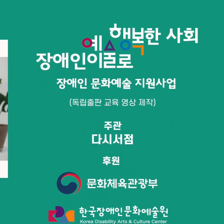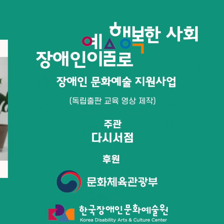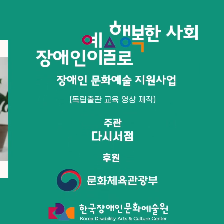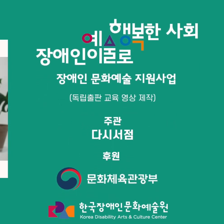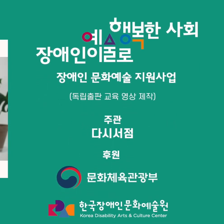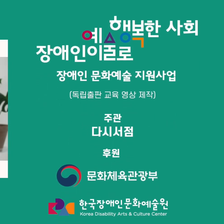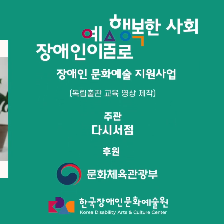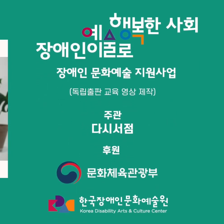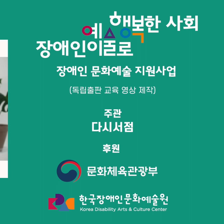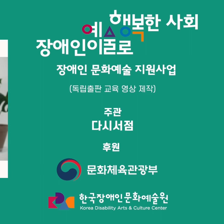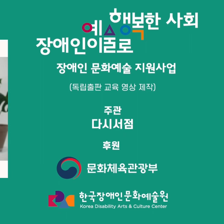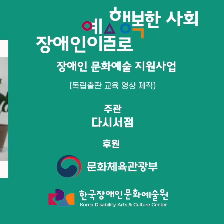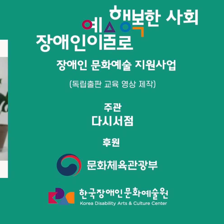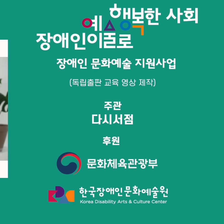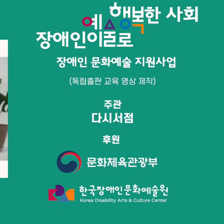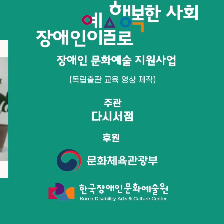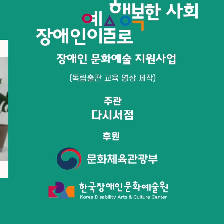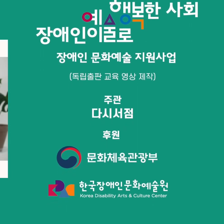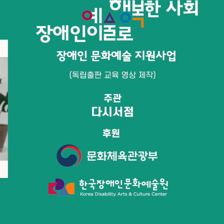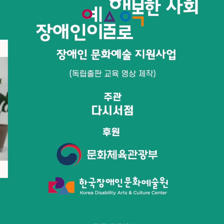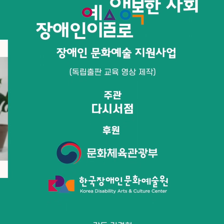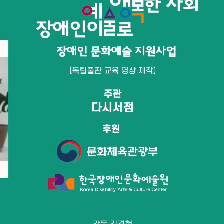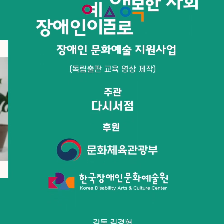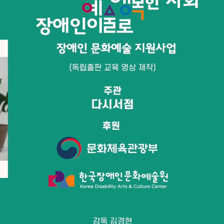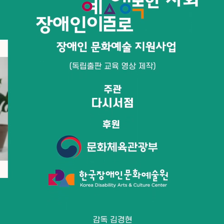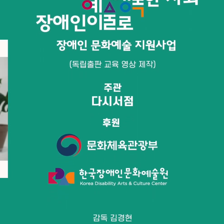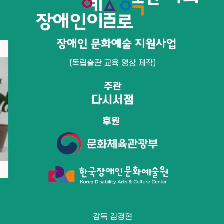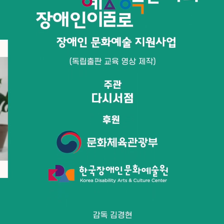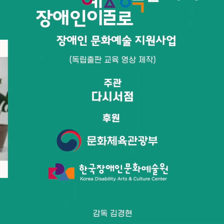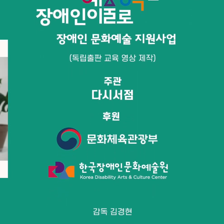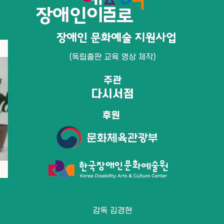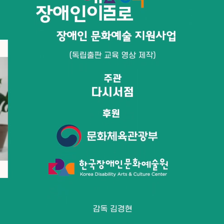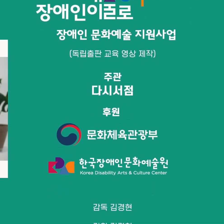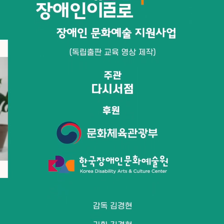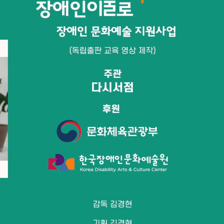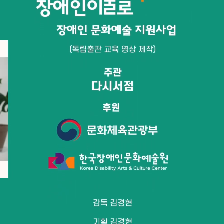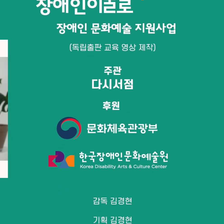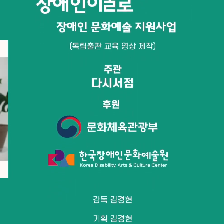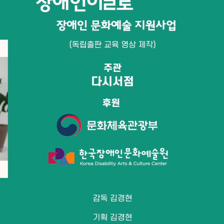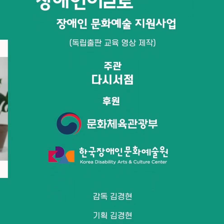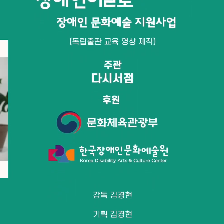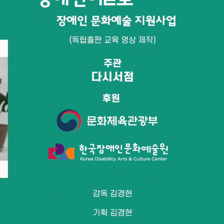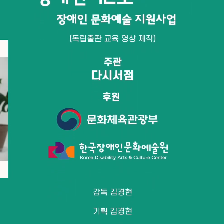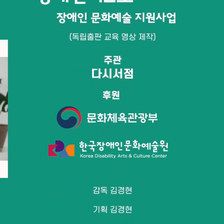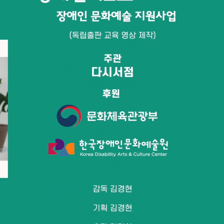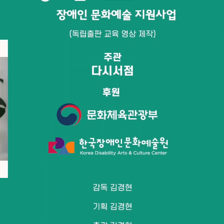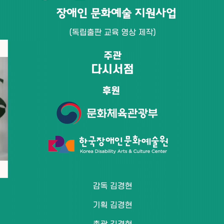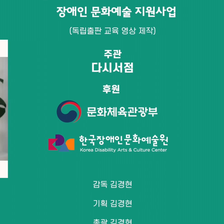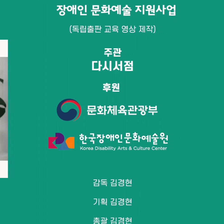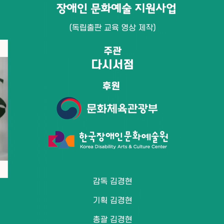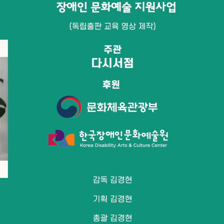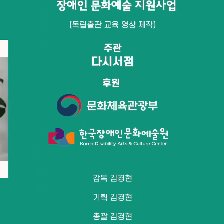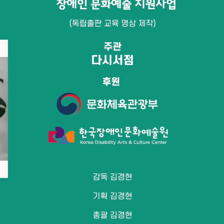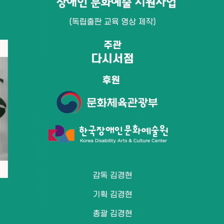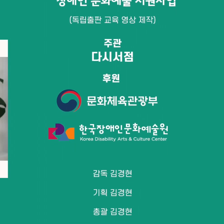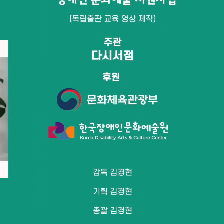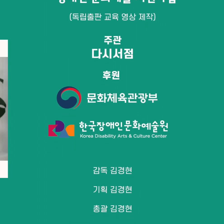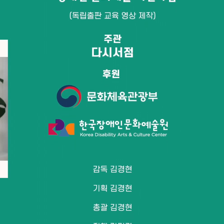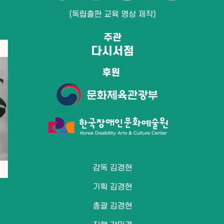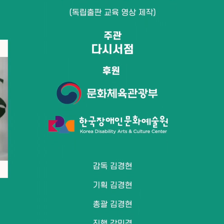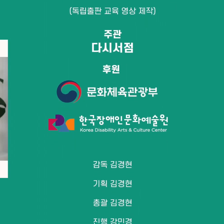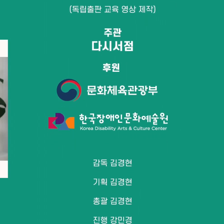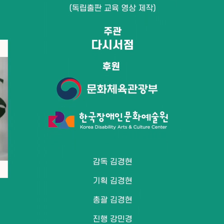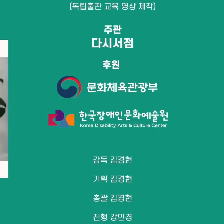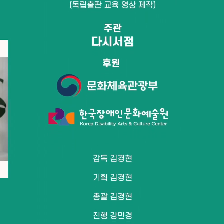하고 이런 관심이 생겼다면 이걸 다른 사람한테 흐름으로 보여주고 싶다는 생각도 있고, 우리 전